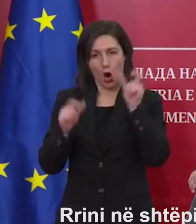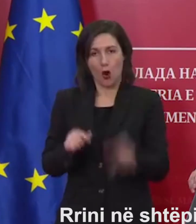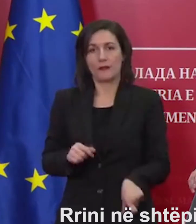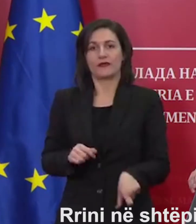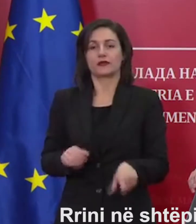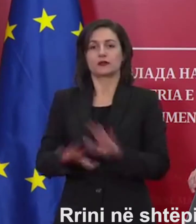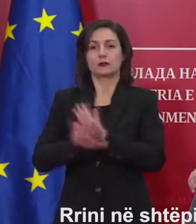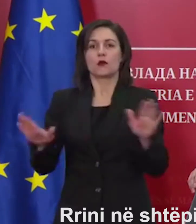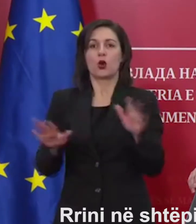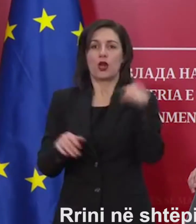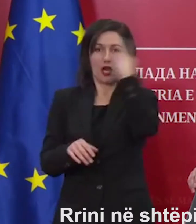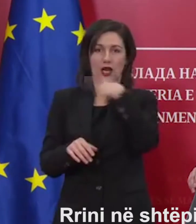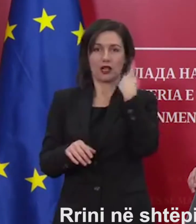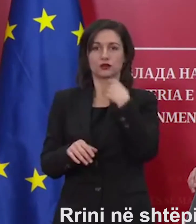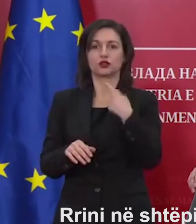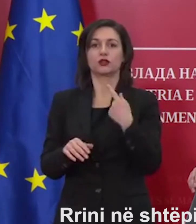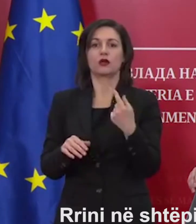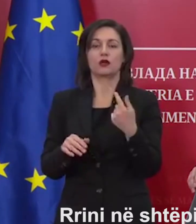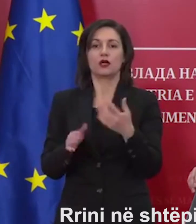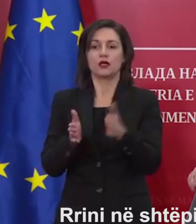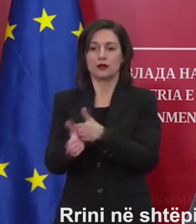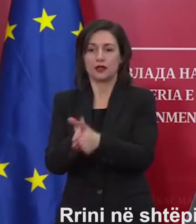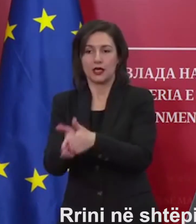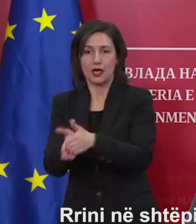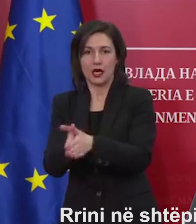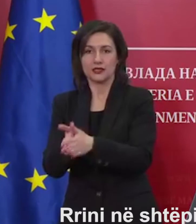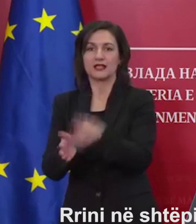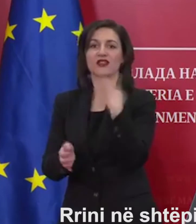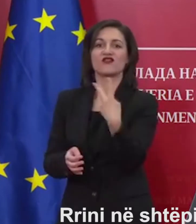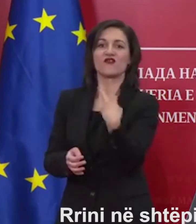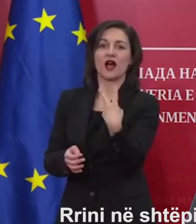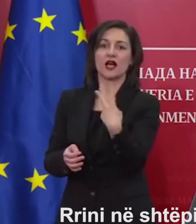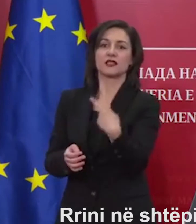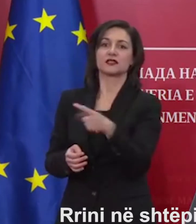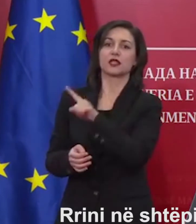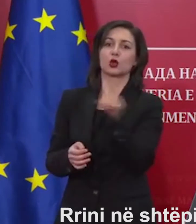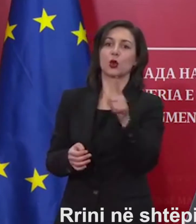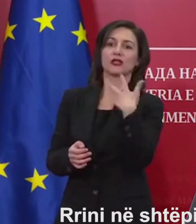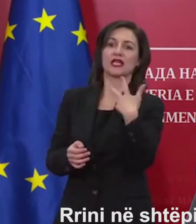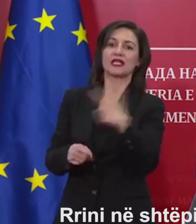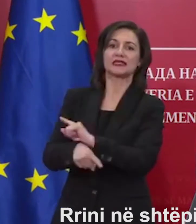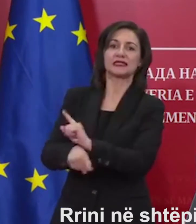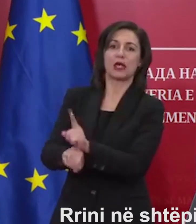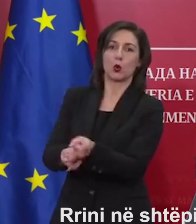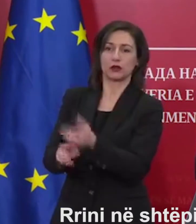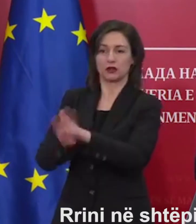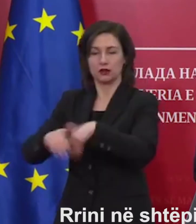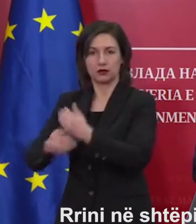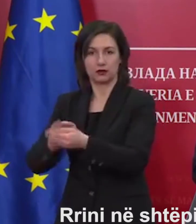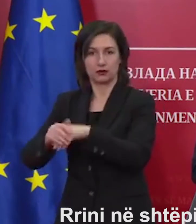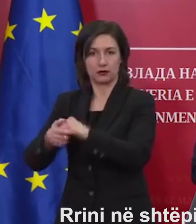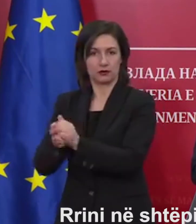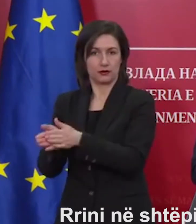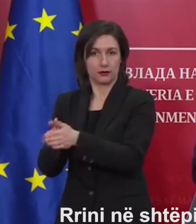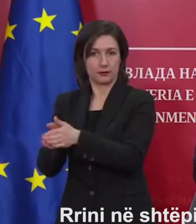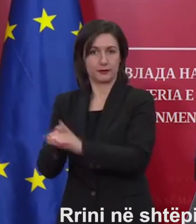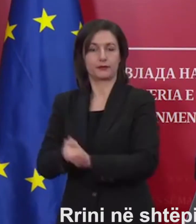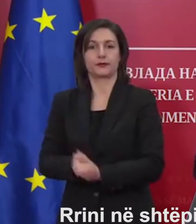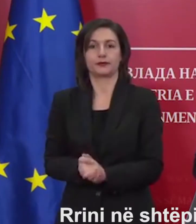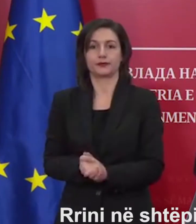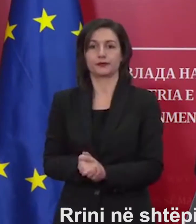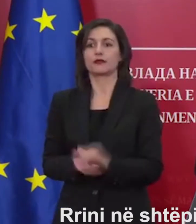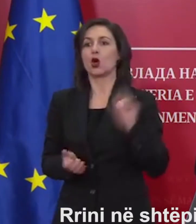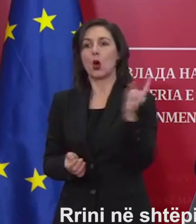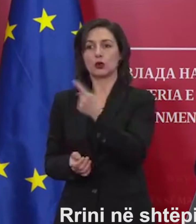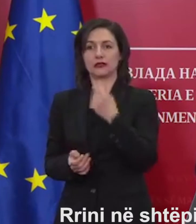често мијење на рацете 20 до 30 секунди. Од сите нас зависи, од сите поединци,